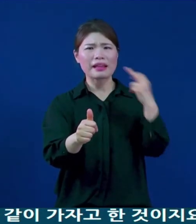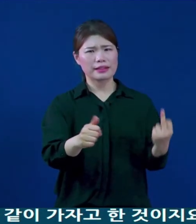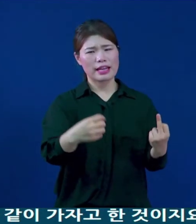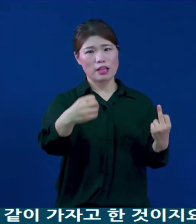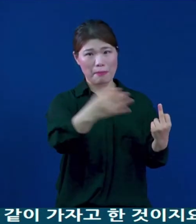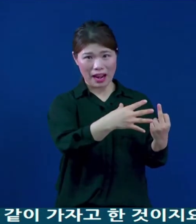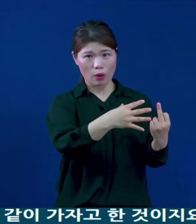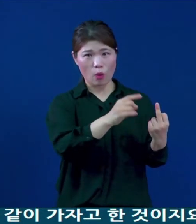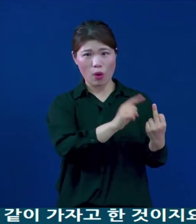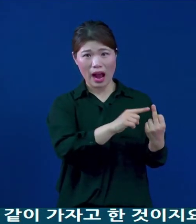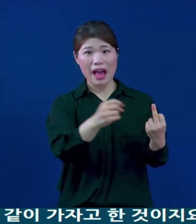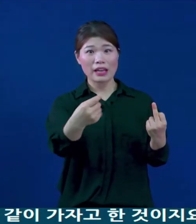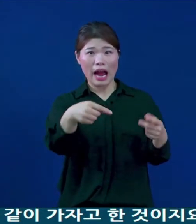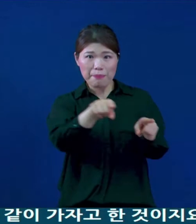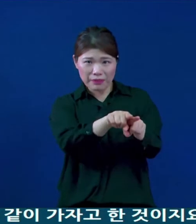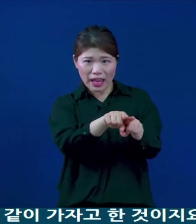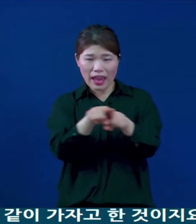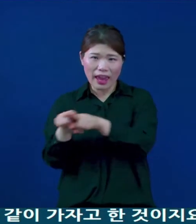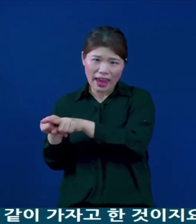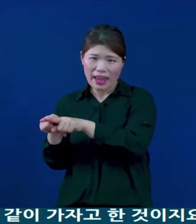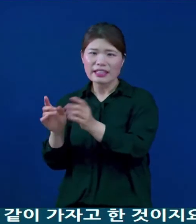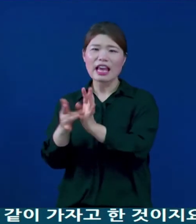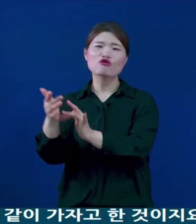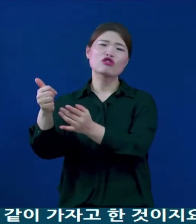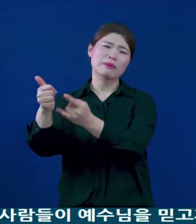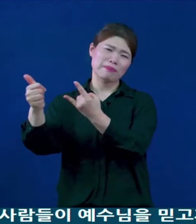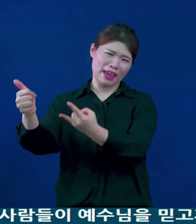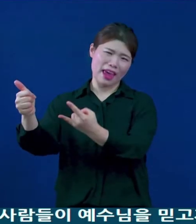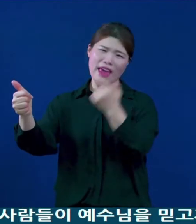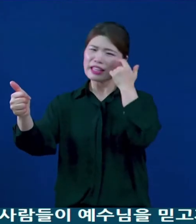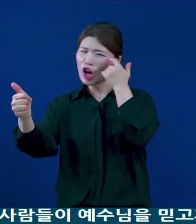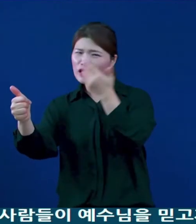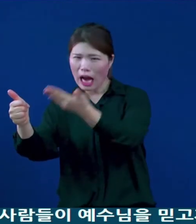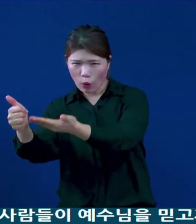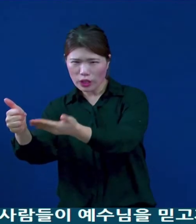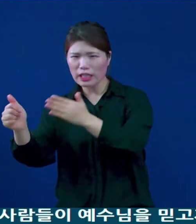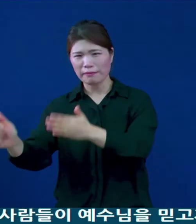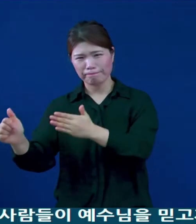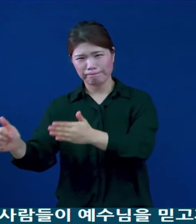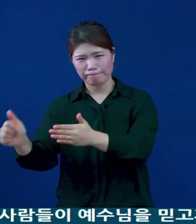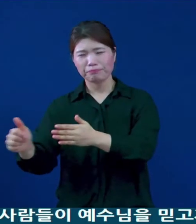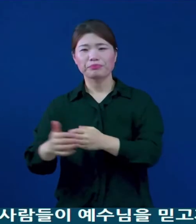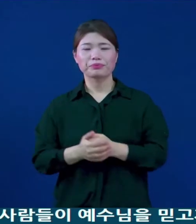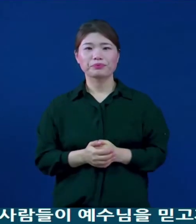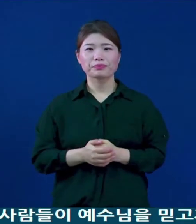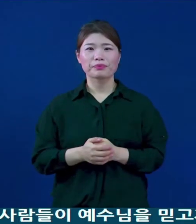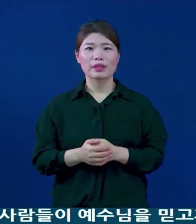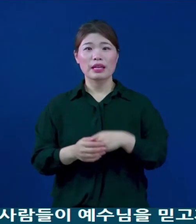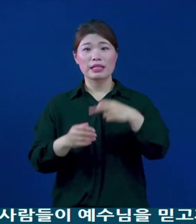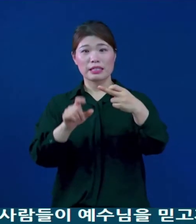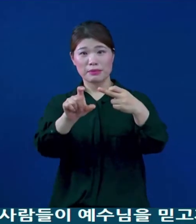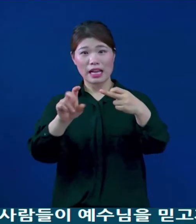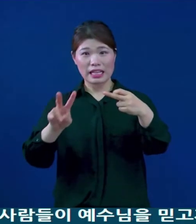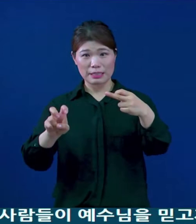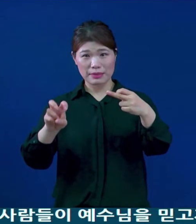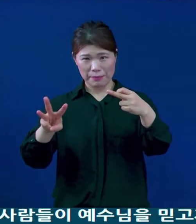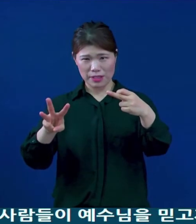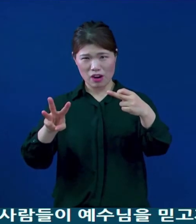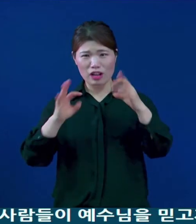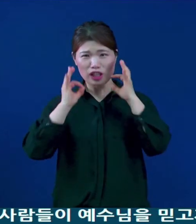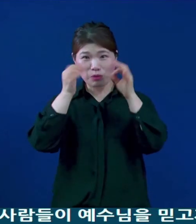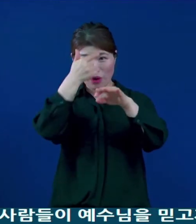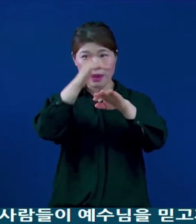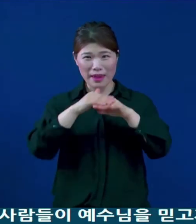말하고 안드레와 빌립이 예수께 가서 여쭈니. 23절 역시 금요 집회 때 가장